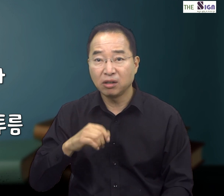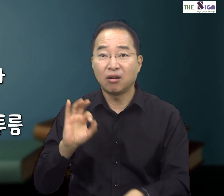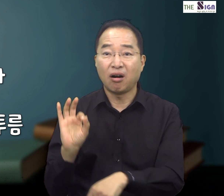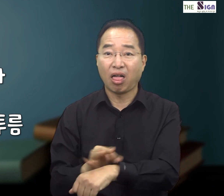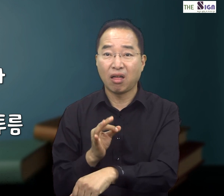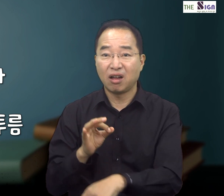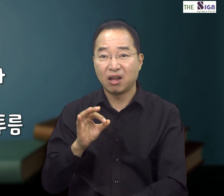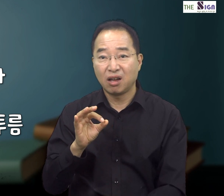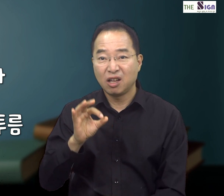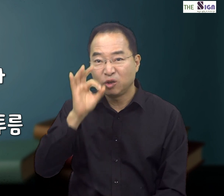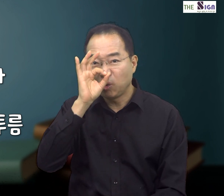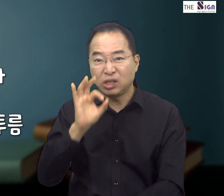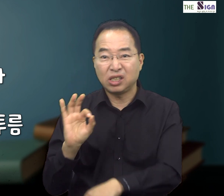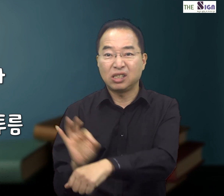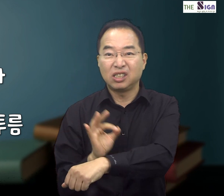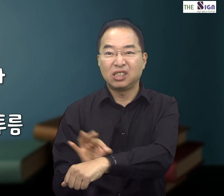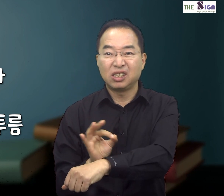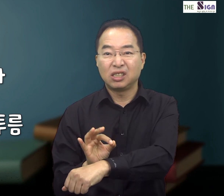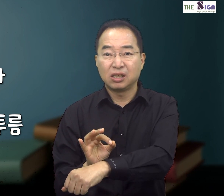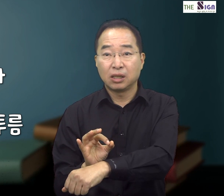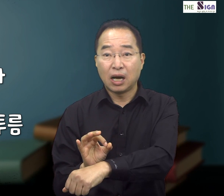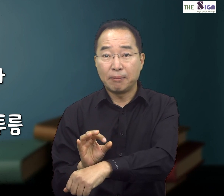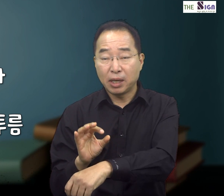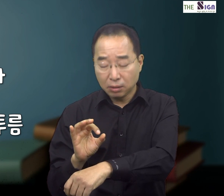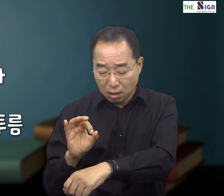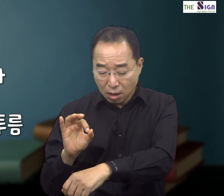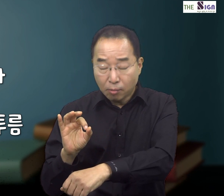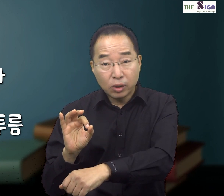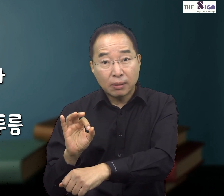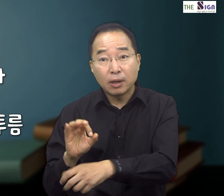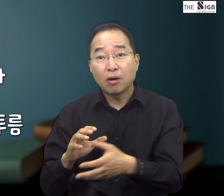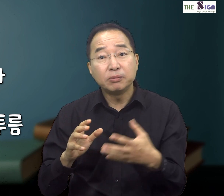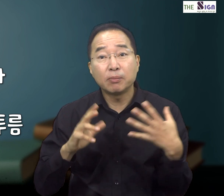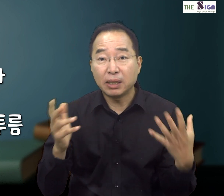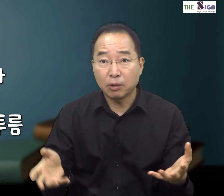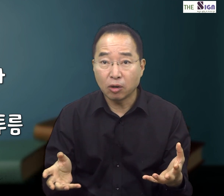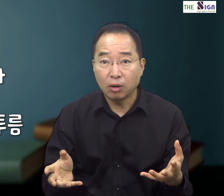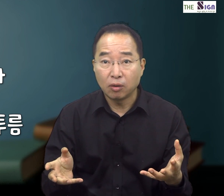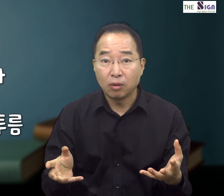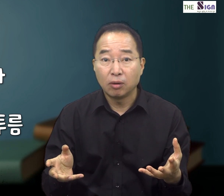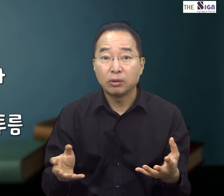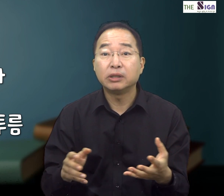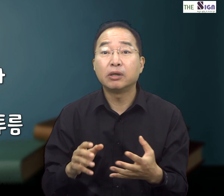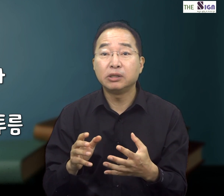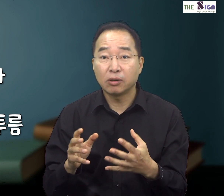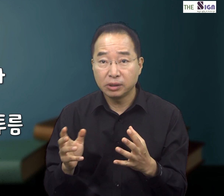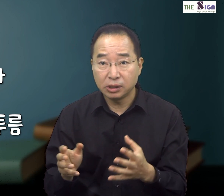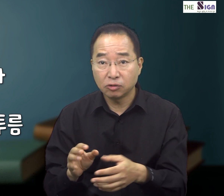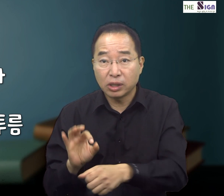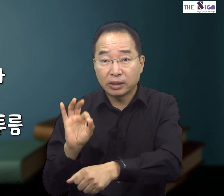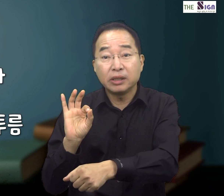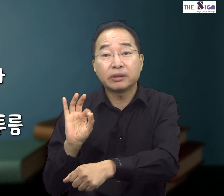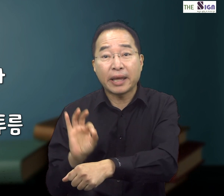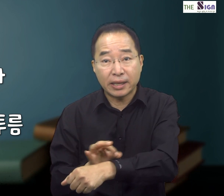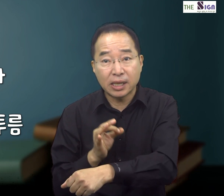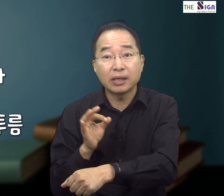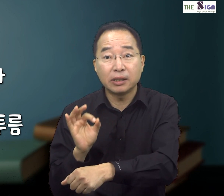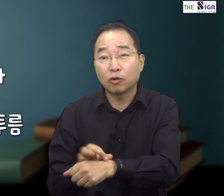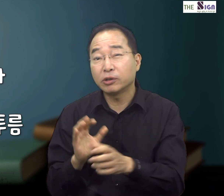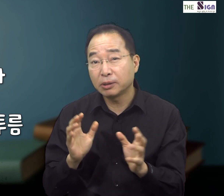거 돼지 하면 뭐냐면 엄청 많이 먹어. 이런 형식으로 할 때 대장이라고 어렸을 때 많이